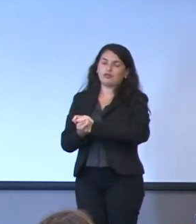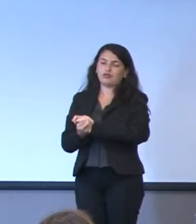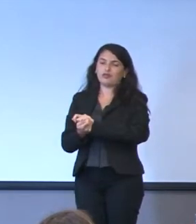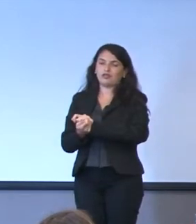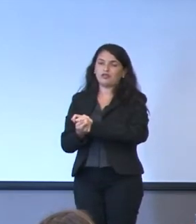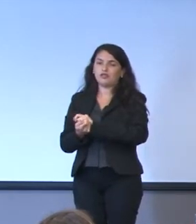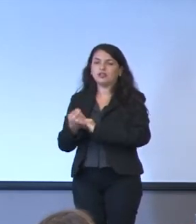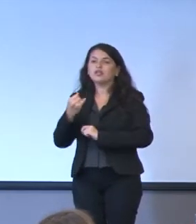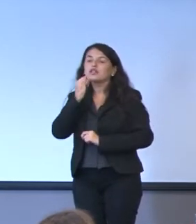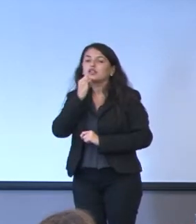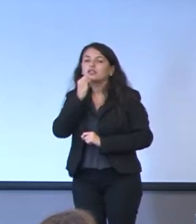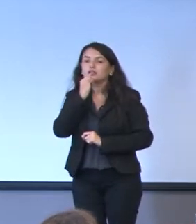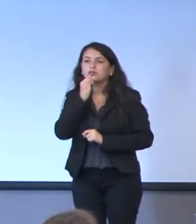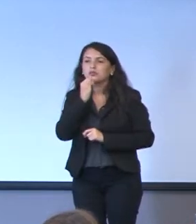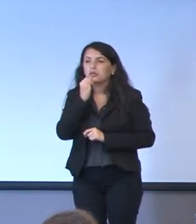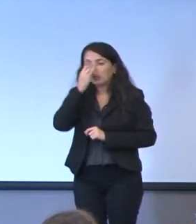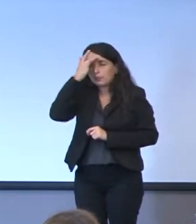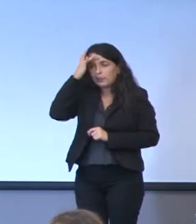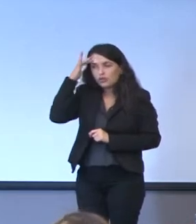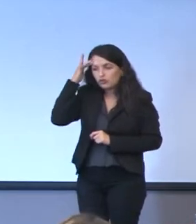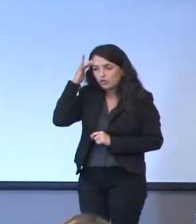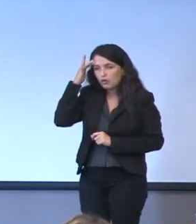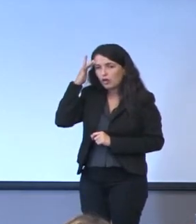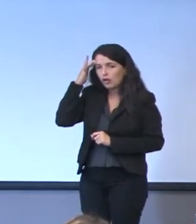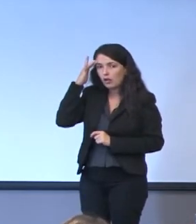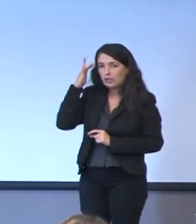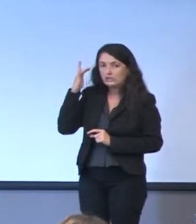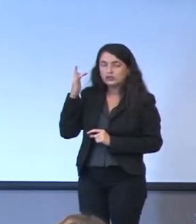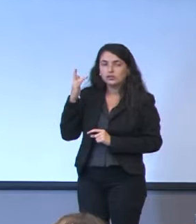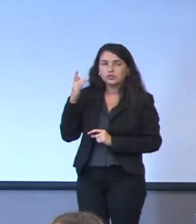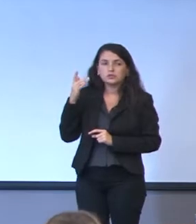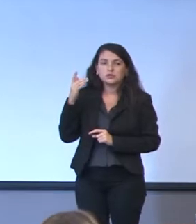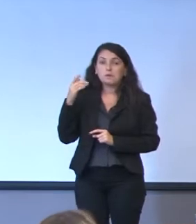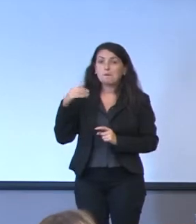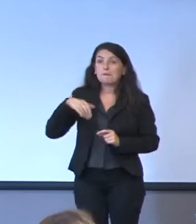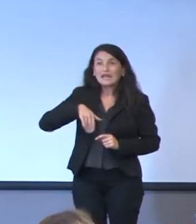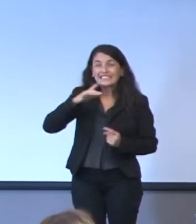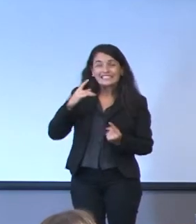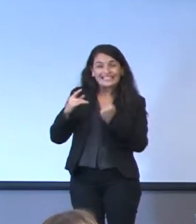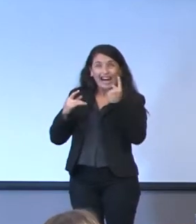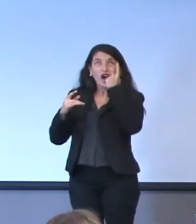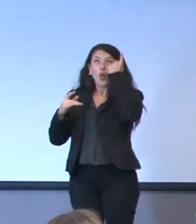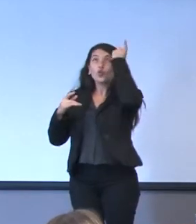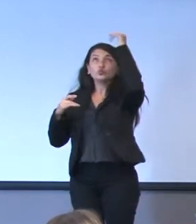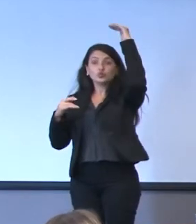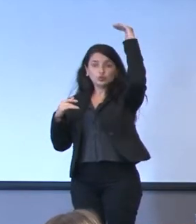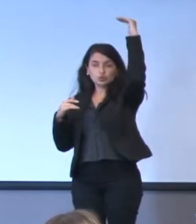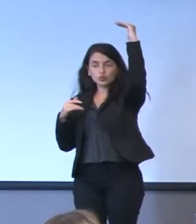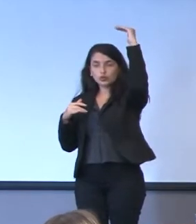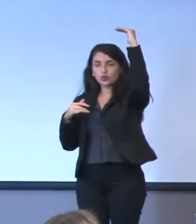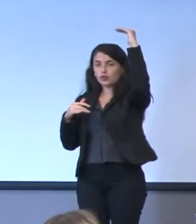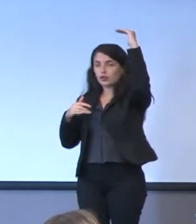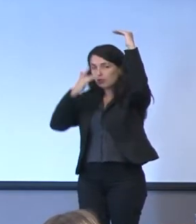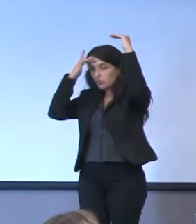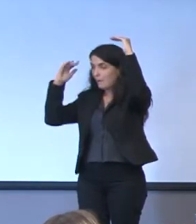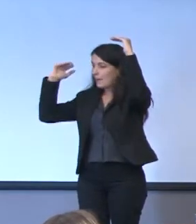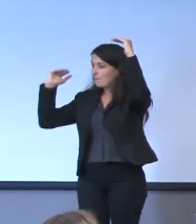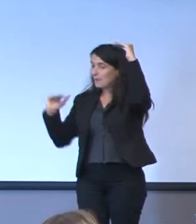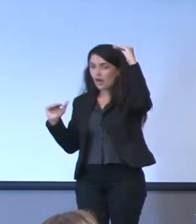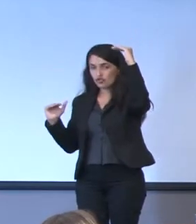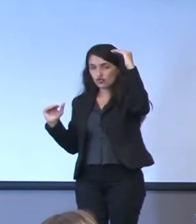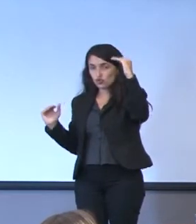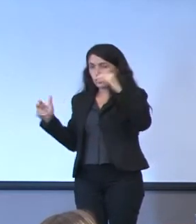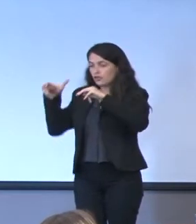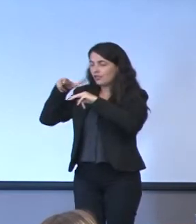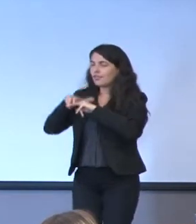fosse pensado para os extremos, ou seja, que o piloto, por exemplo, mais alto tivesse o mesmo conforto que o piloto mais